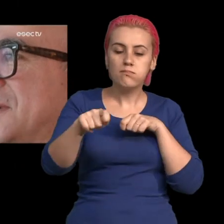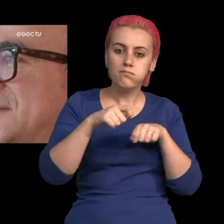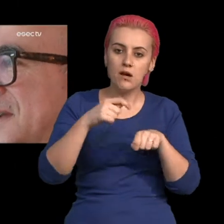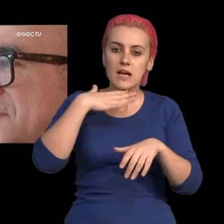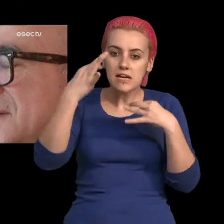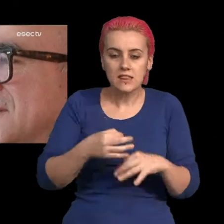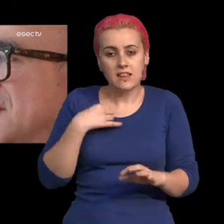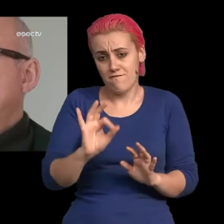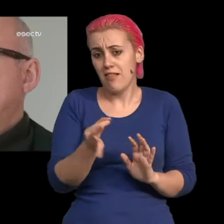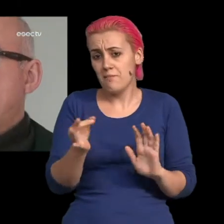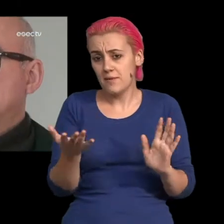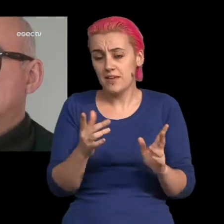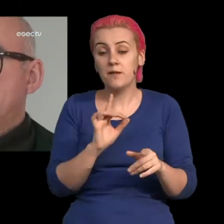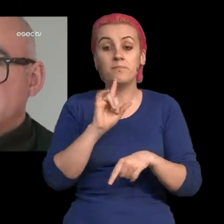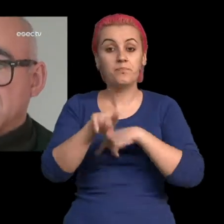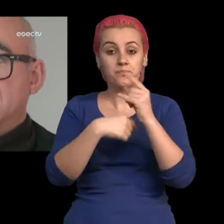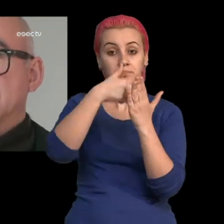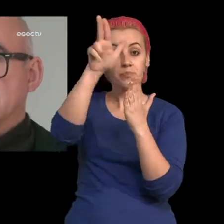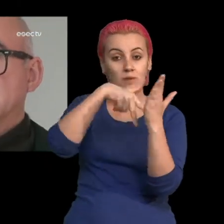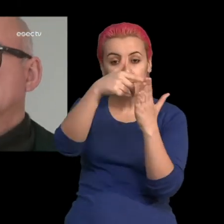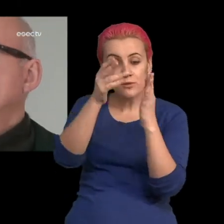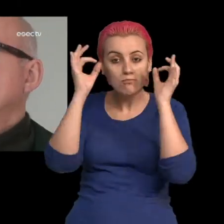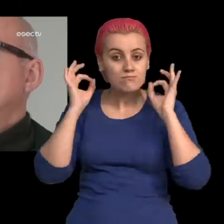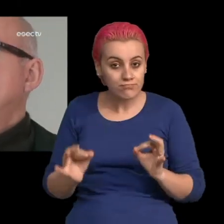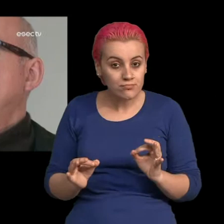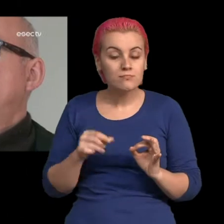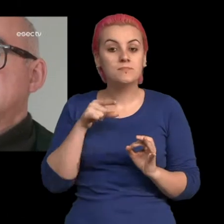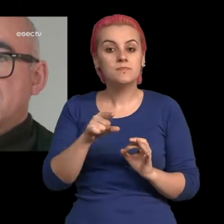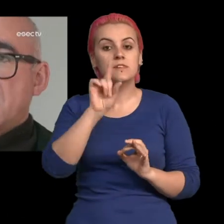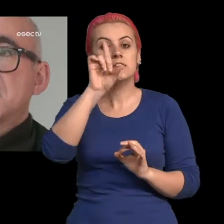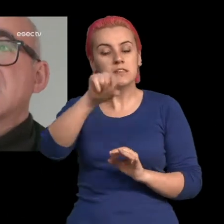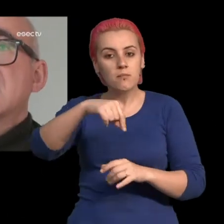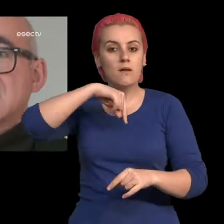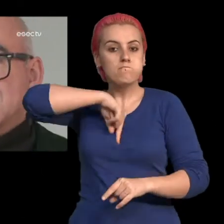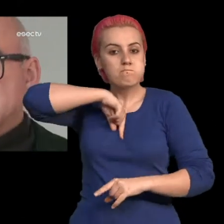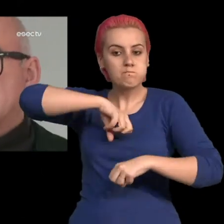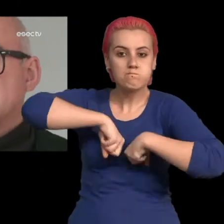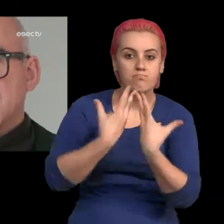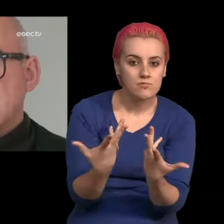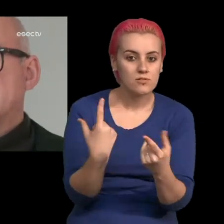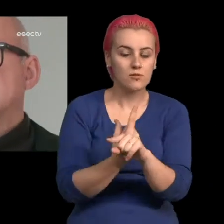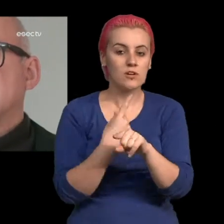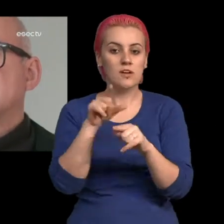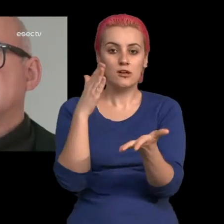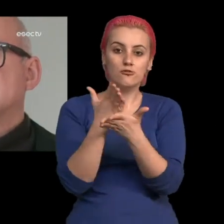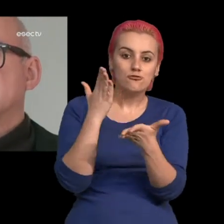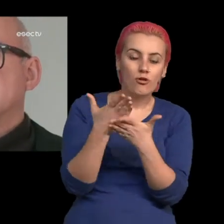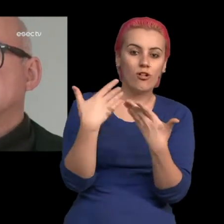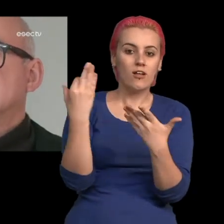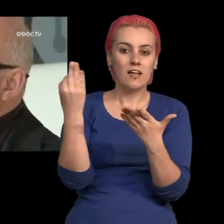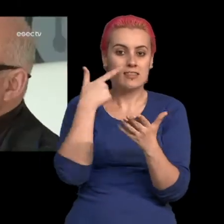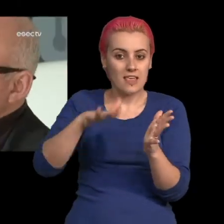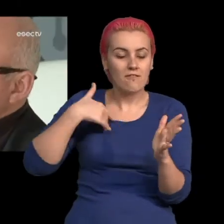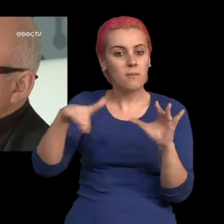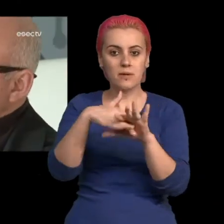enquanto dura, vale a pena, não é? E o facto de ser pintor e fazer performance, já começar a escola, já a participar em festivais de